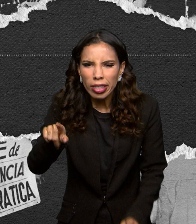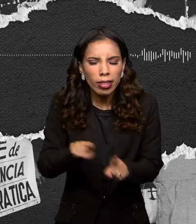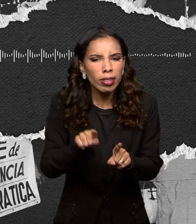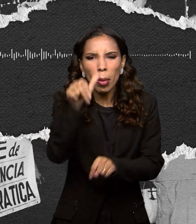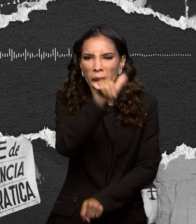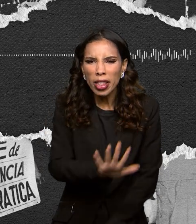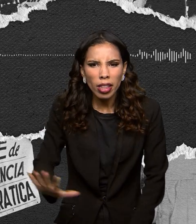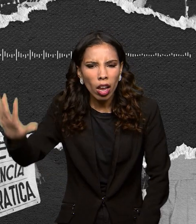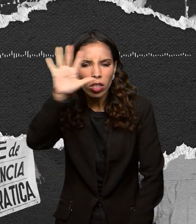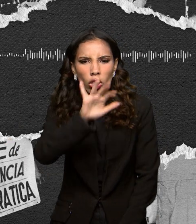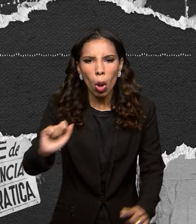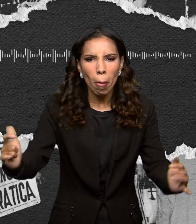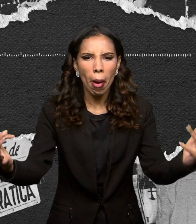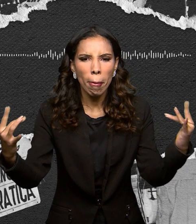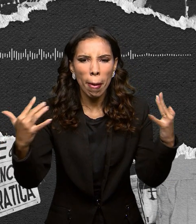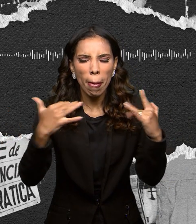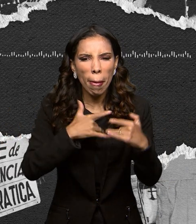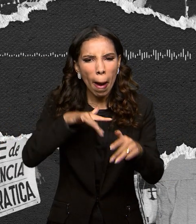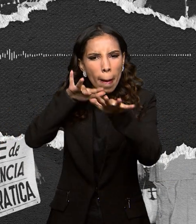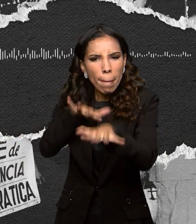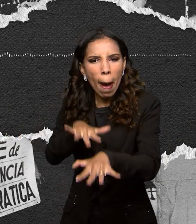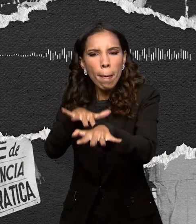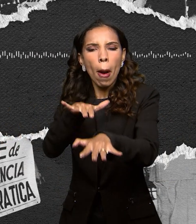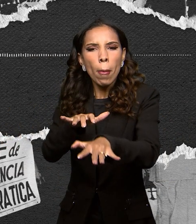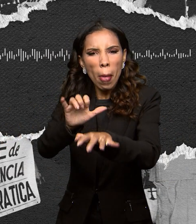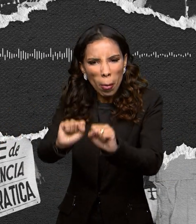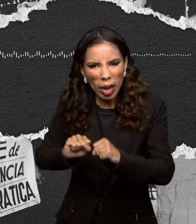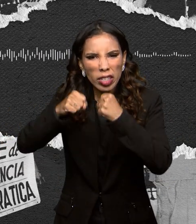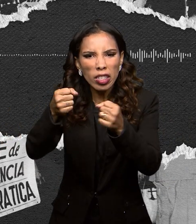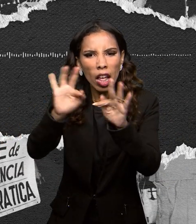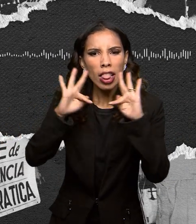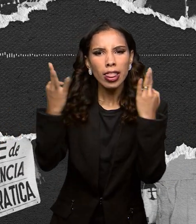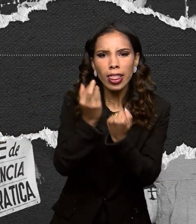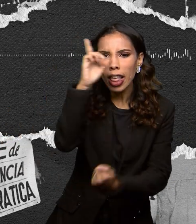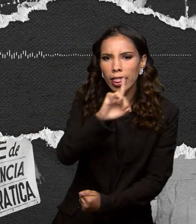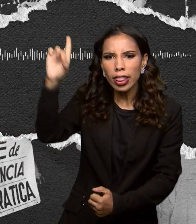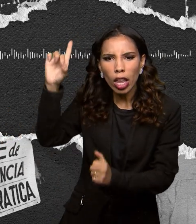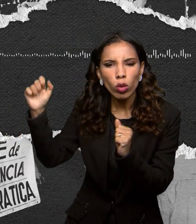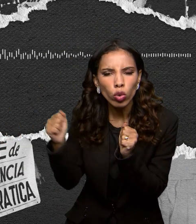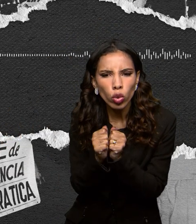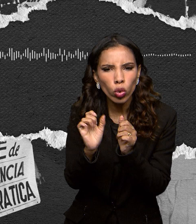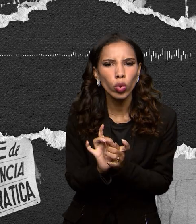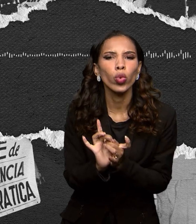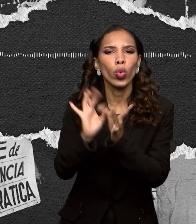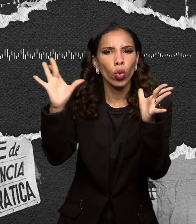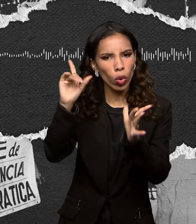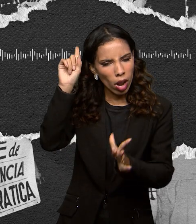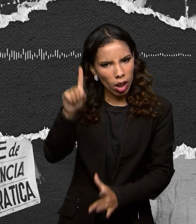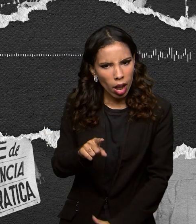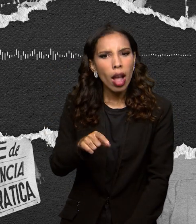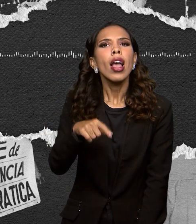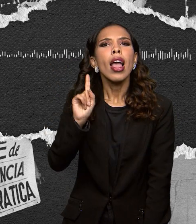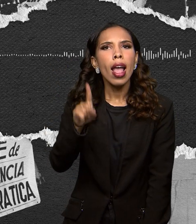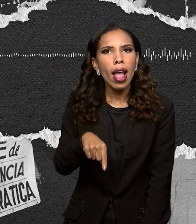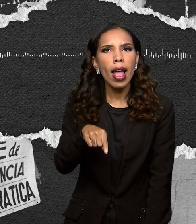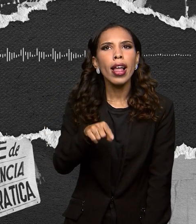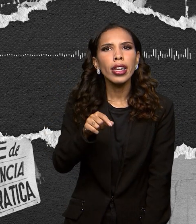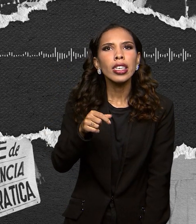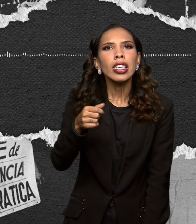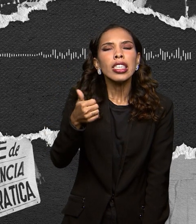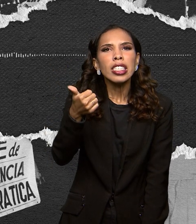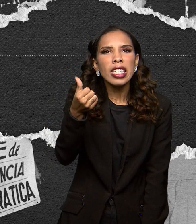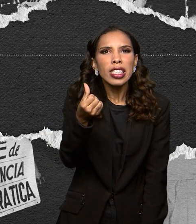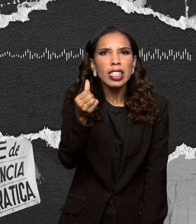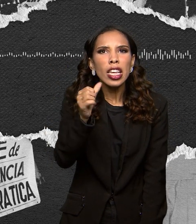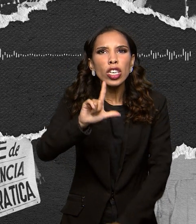nacionalidades, para participarem da Marcha da Família com Deus pela Liberdade, que terá início às 16 horas do dia 19